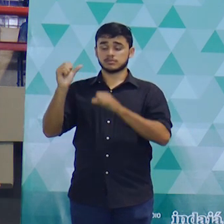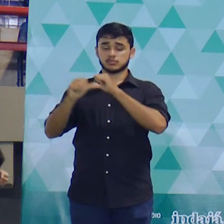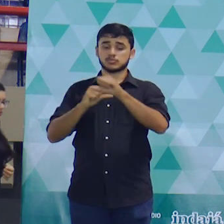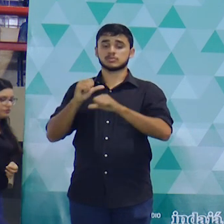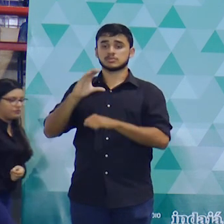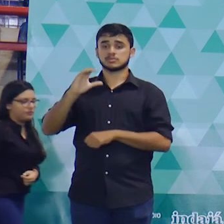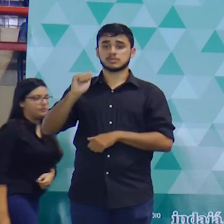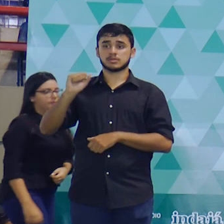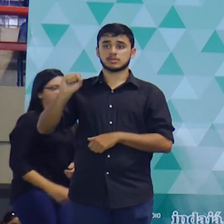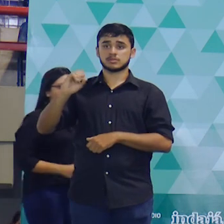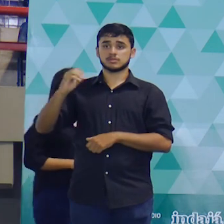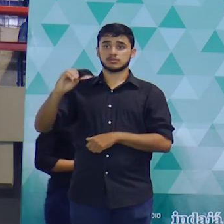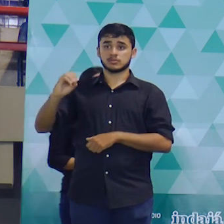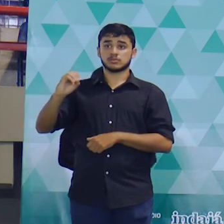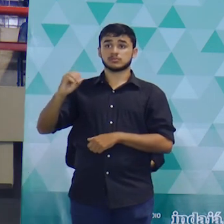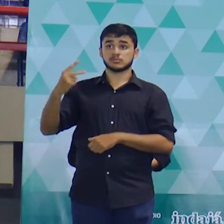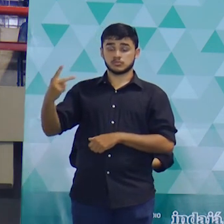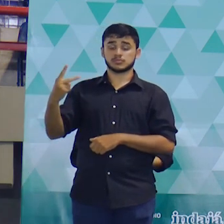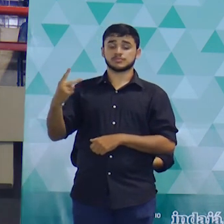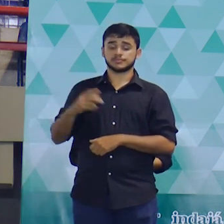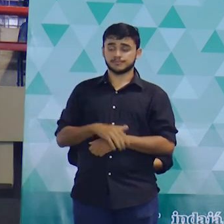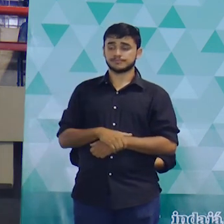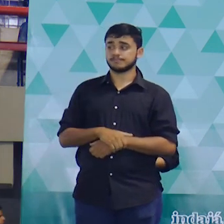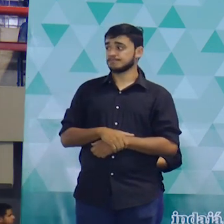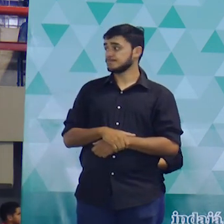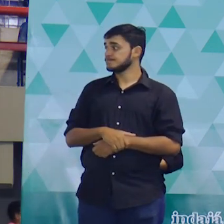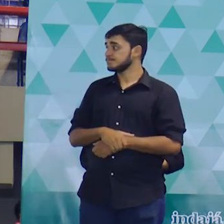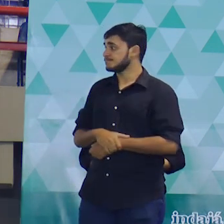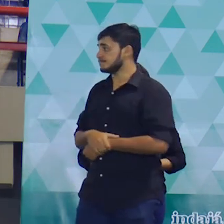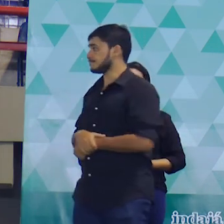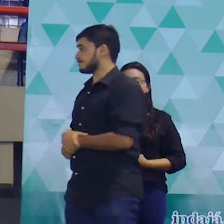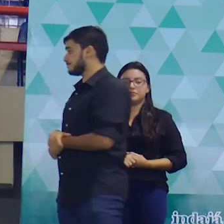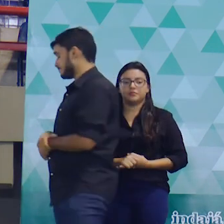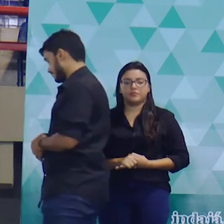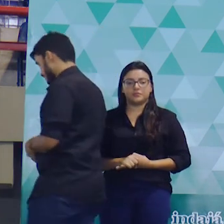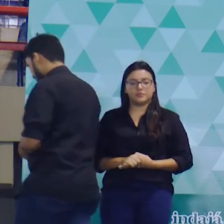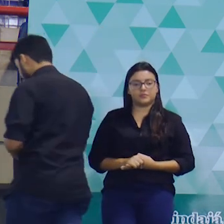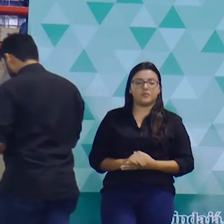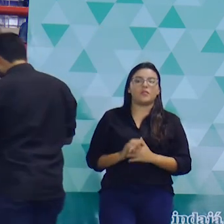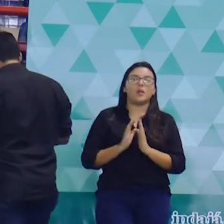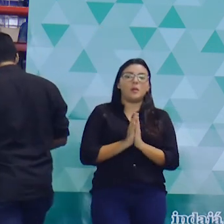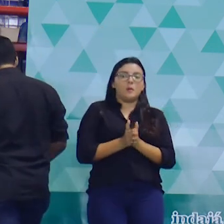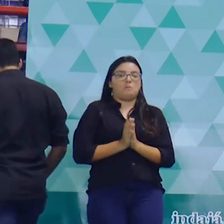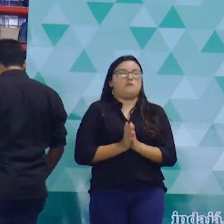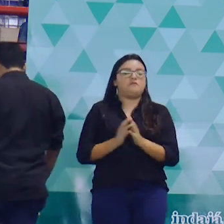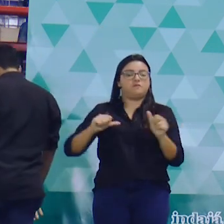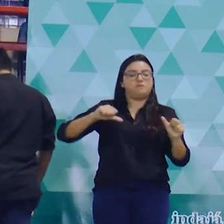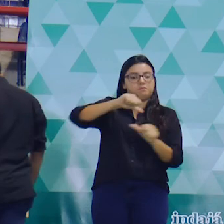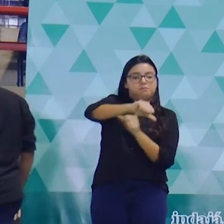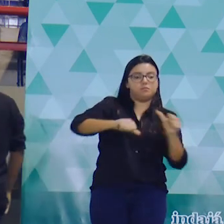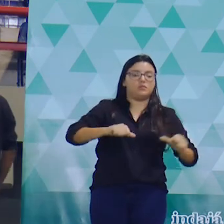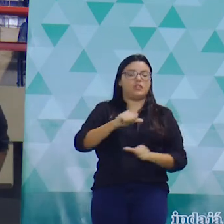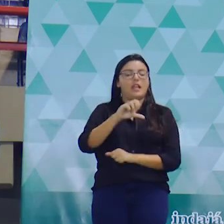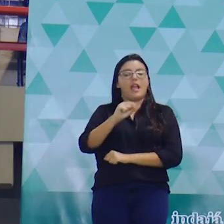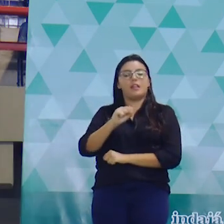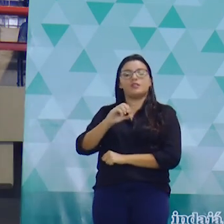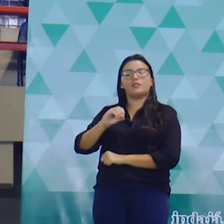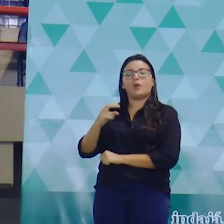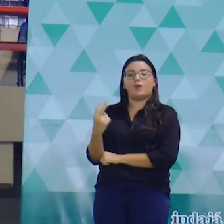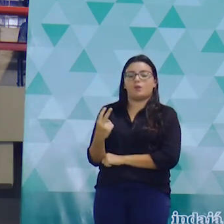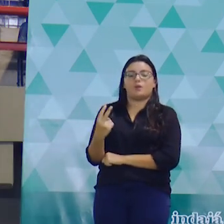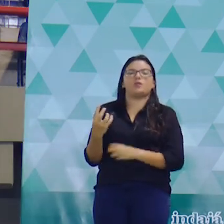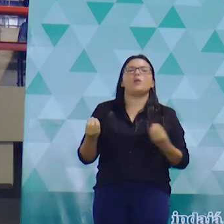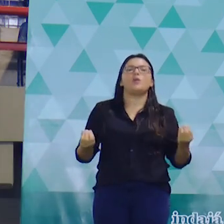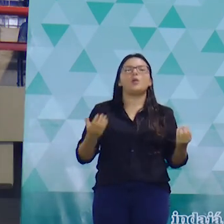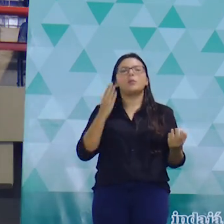mols do SO2, e não do CaCO3. Vocês, por favor, corrijam. Aqui é SO2. Como é que